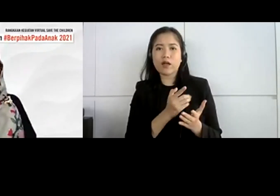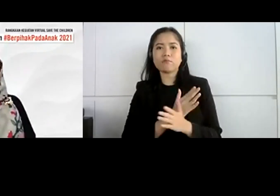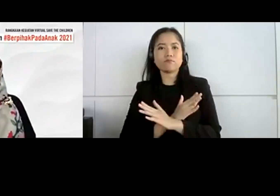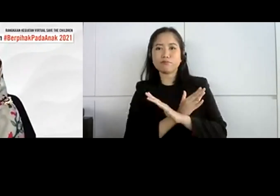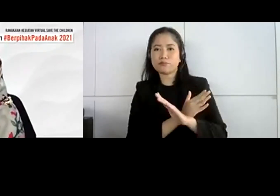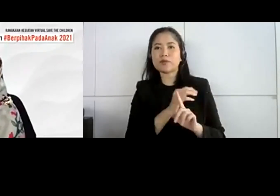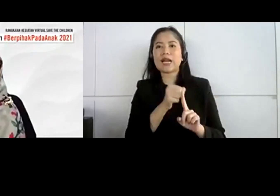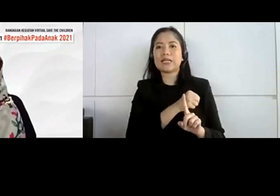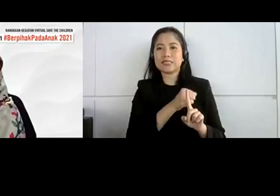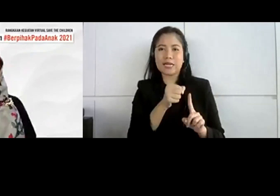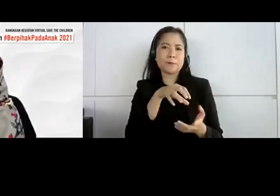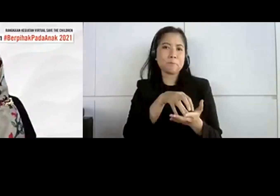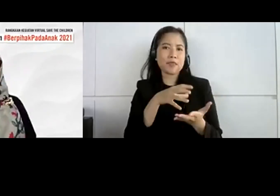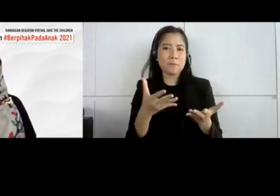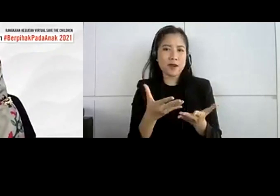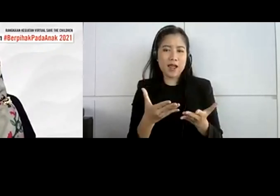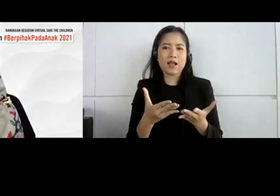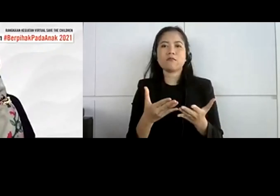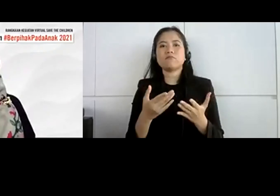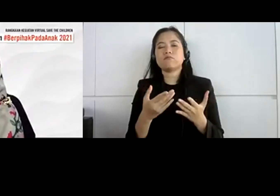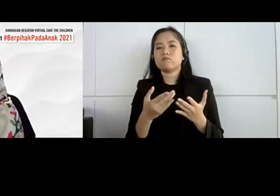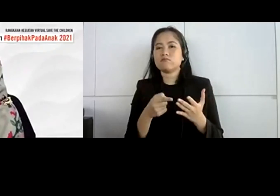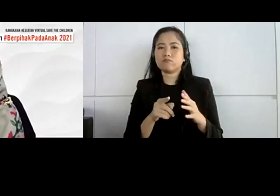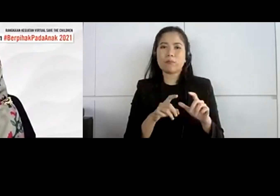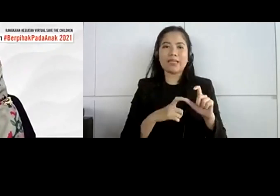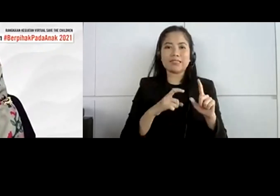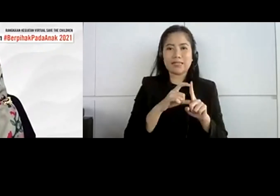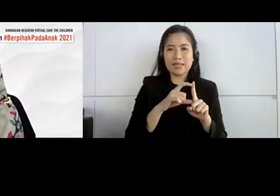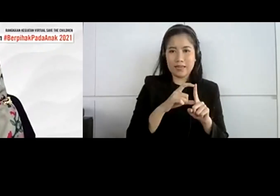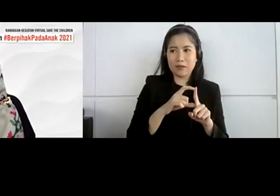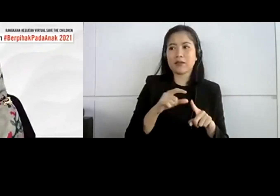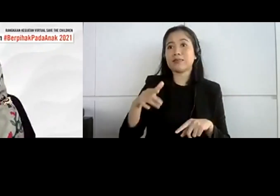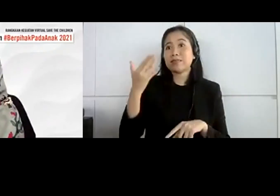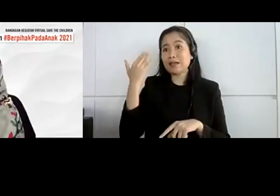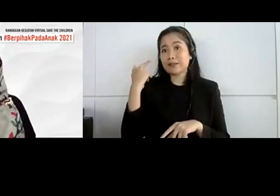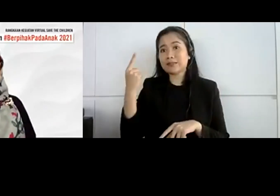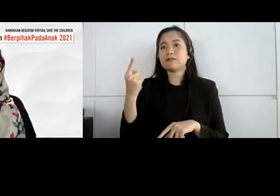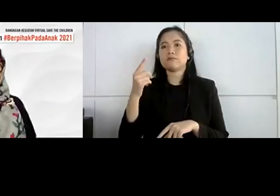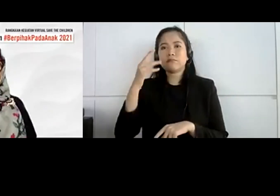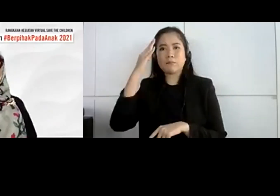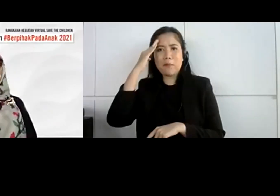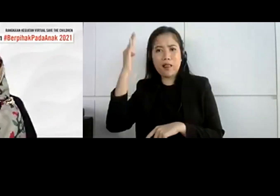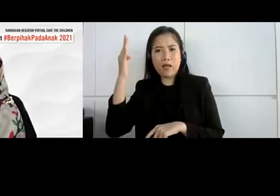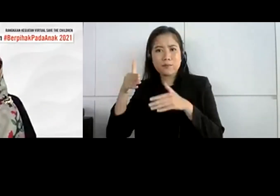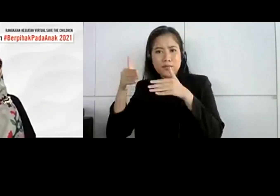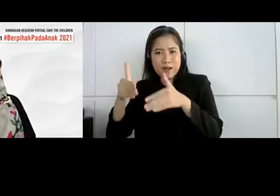pendidikan. Rasanya saya bahagia mendengar presentasi yang sudah disampaikan oleh Pak Kepala